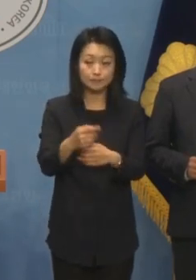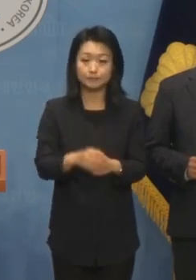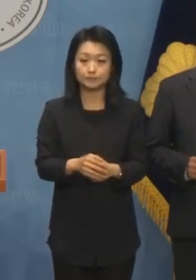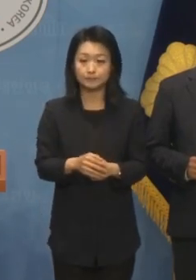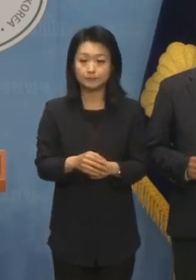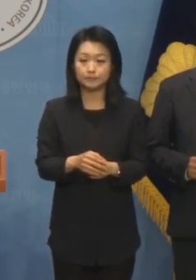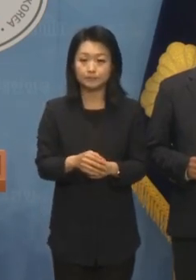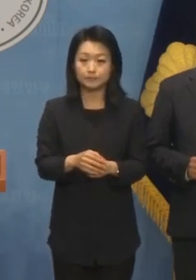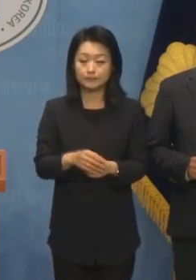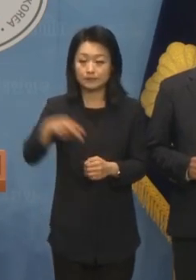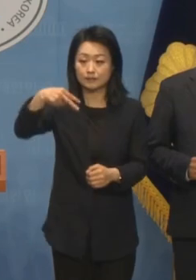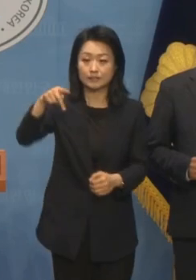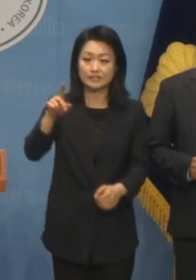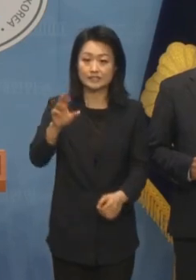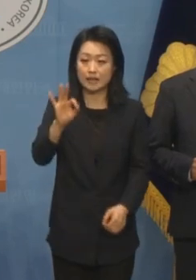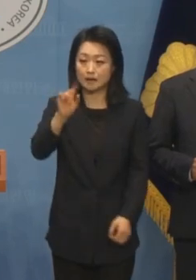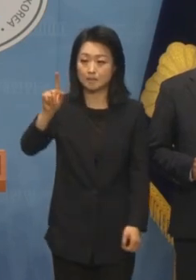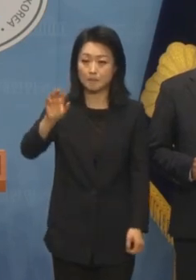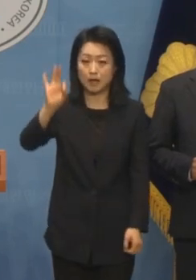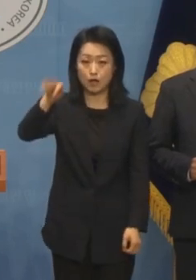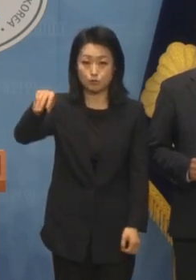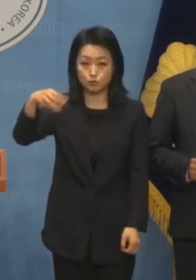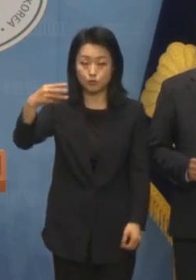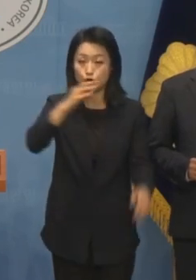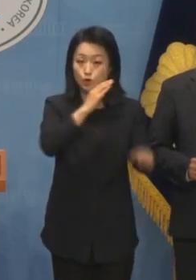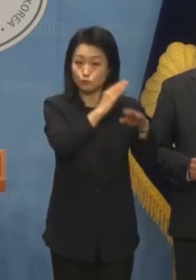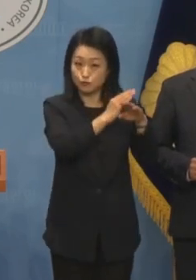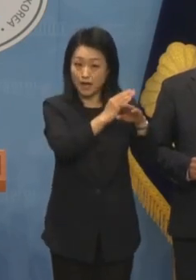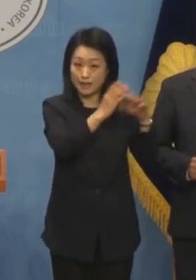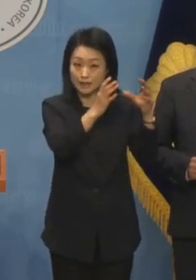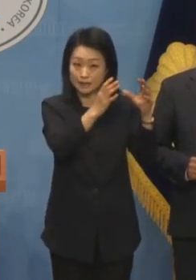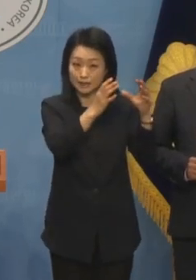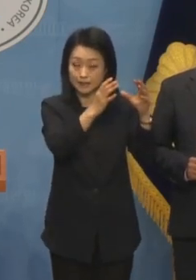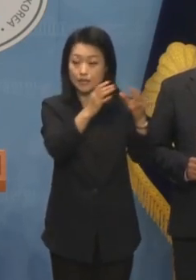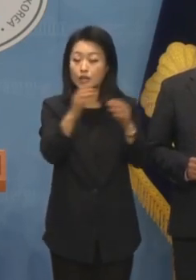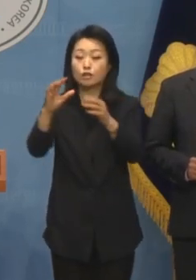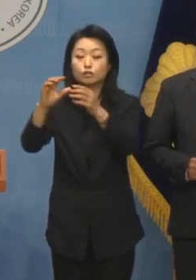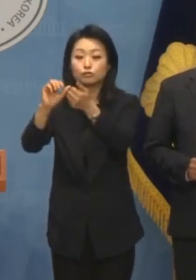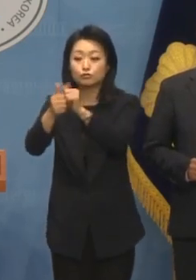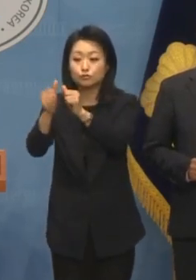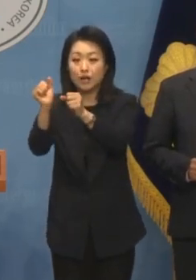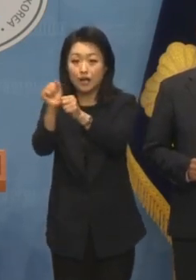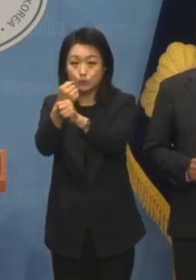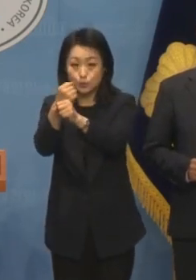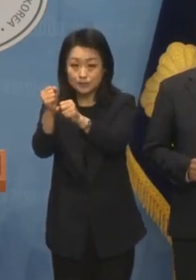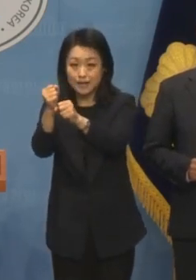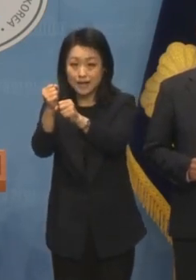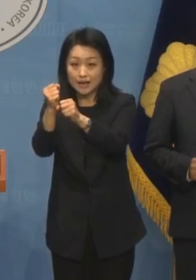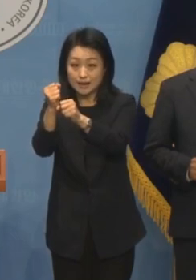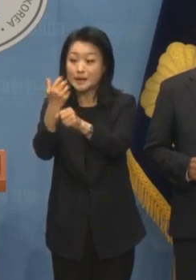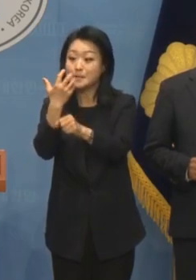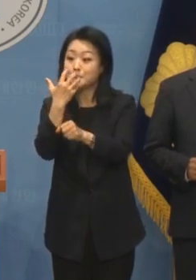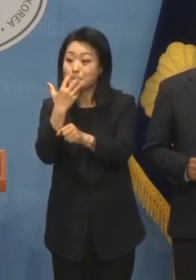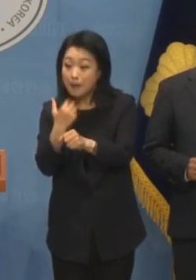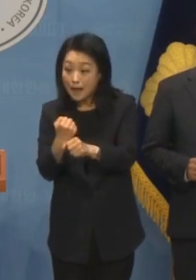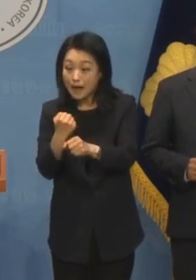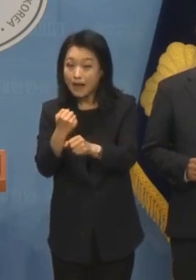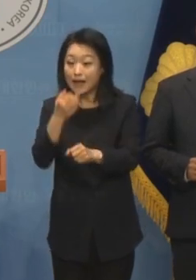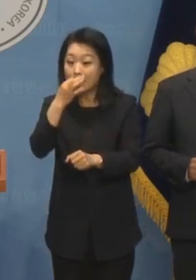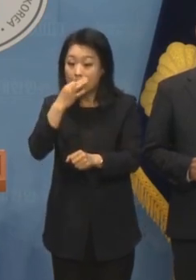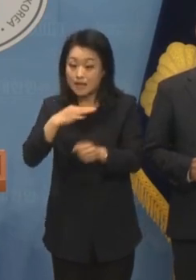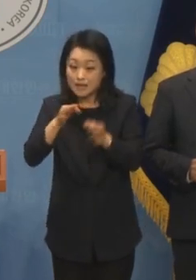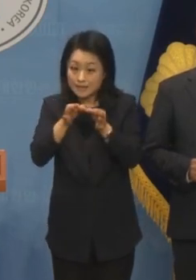문건에는 쌍방울이 북한과 주가 조작 수익을 나누기로